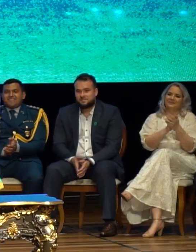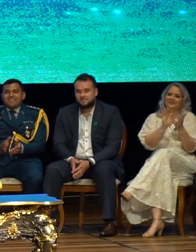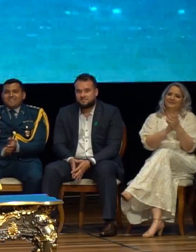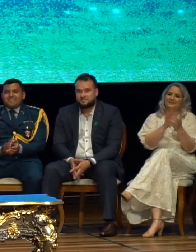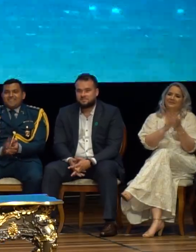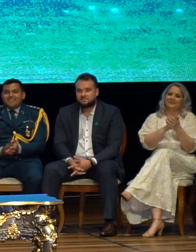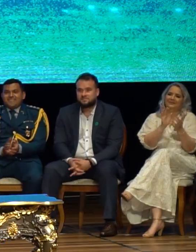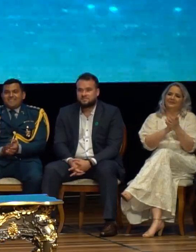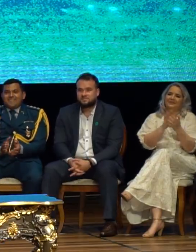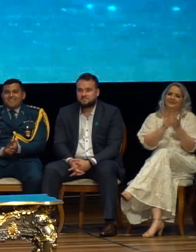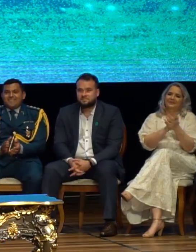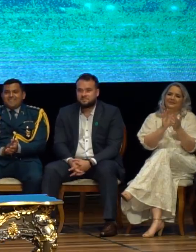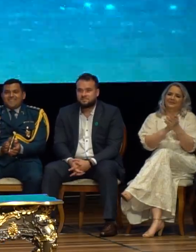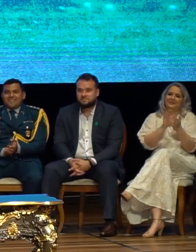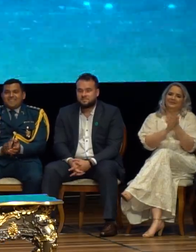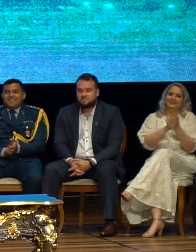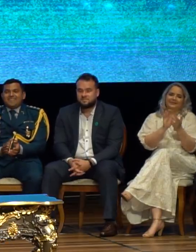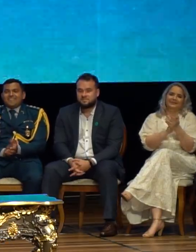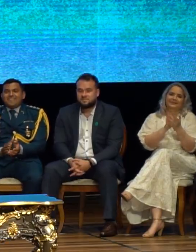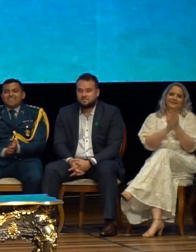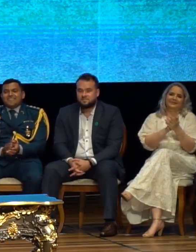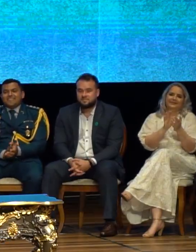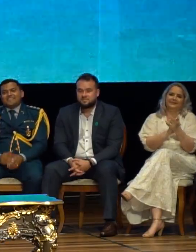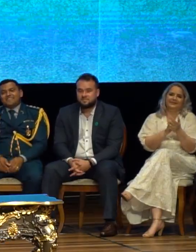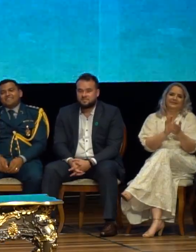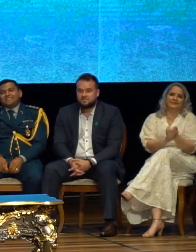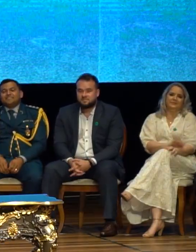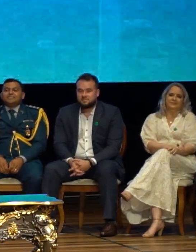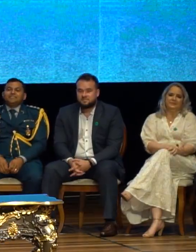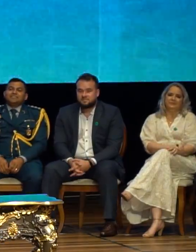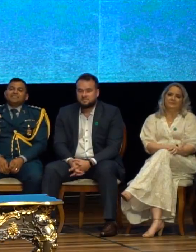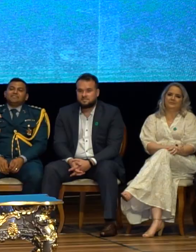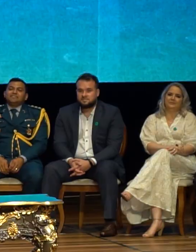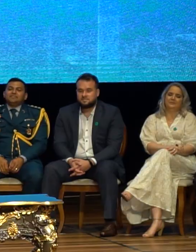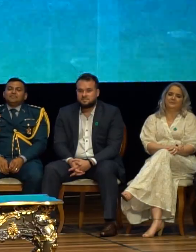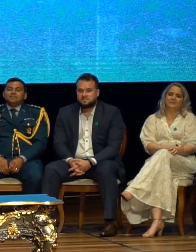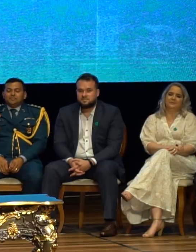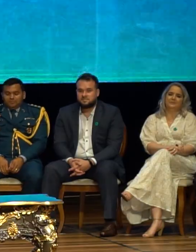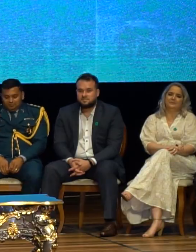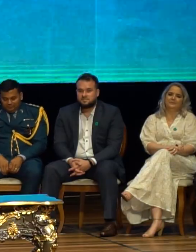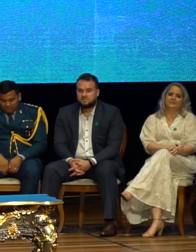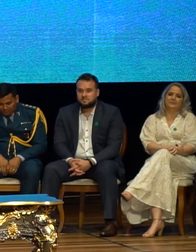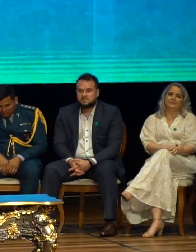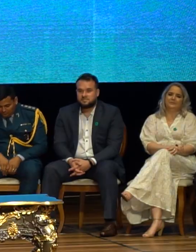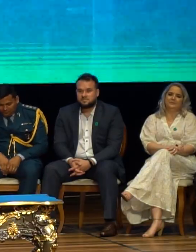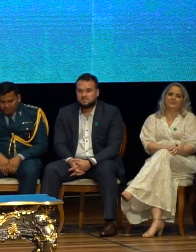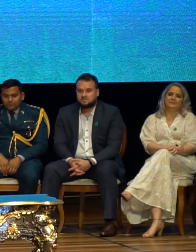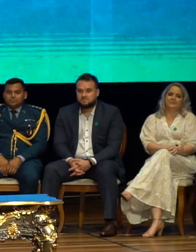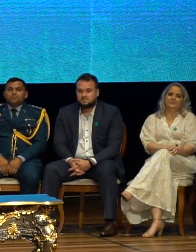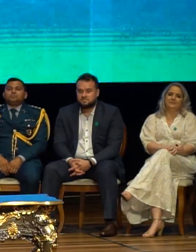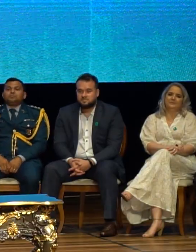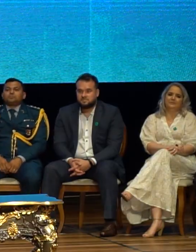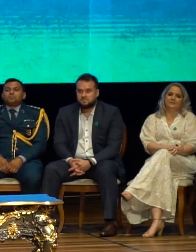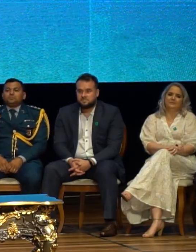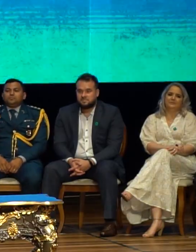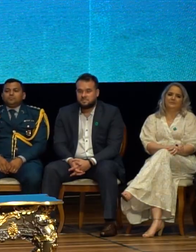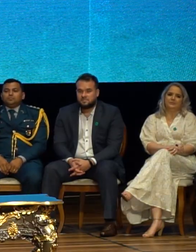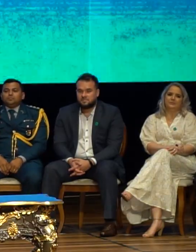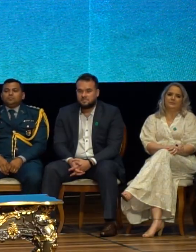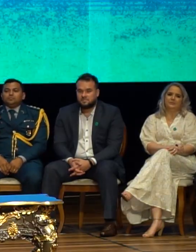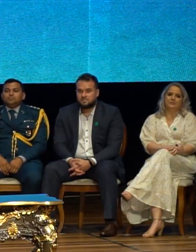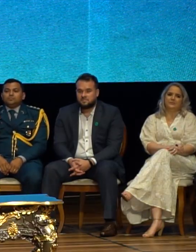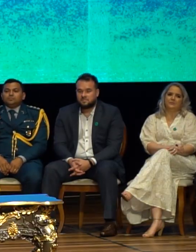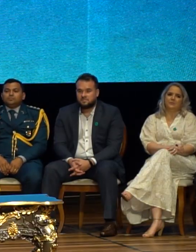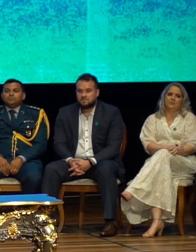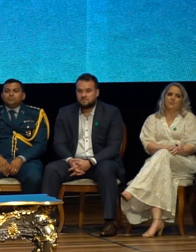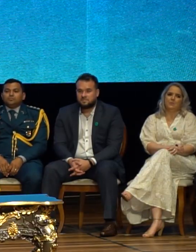Mas eu ouvi, de cada 100 pessoas que eu ouvi, praticamente tudo, tudo a gente aproveitou. Tudo soou no meu ouvido